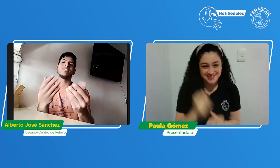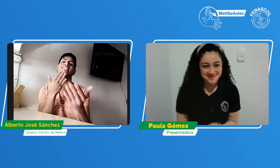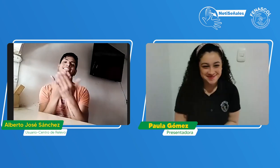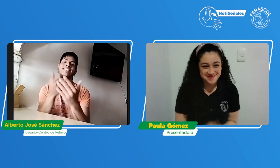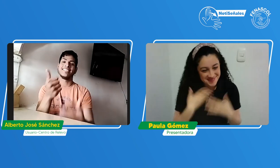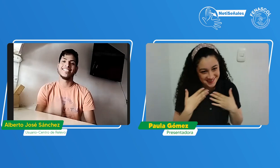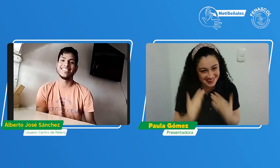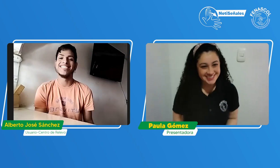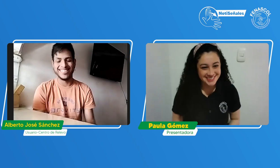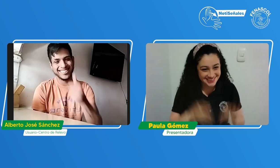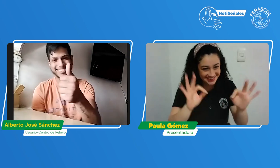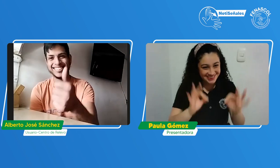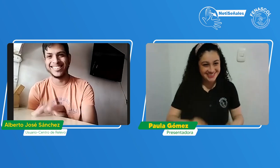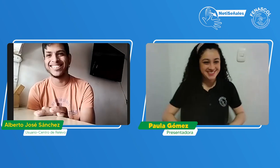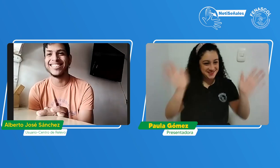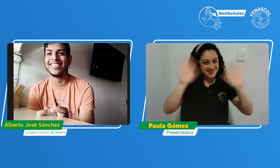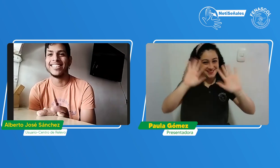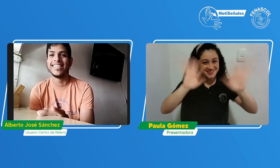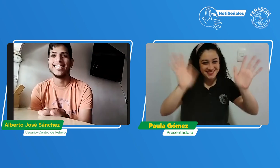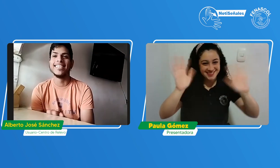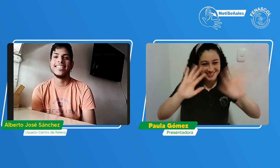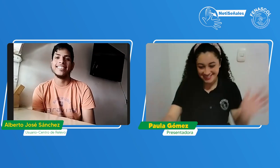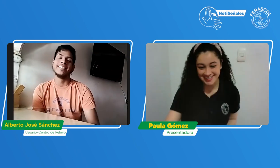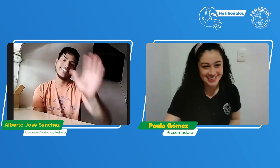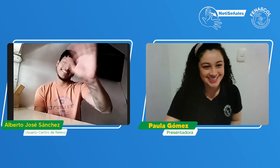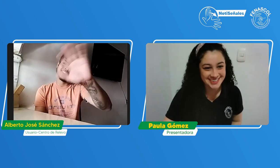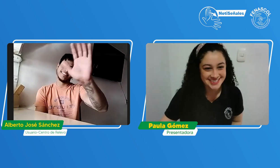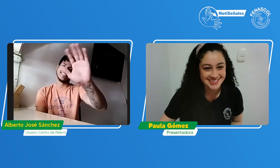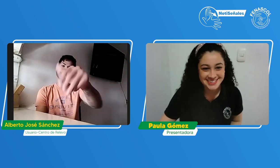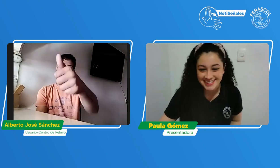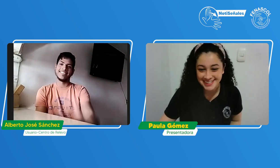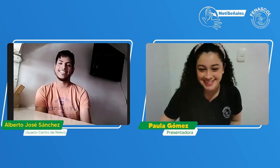compartir tu historia gracias a ustedes Muchísimas gracias